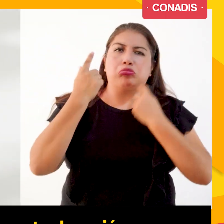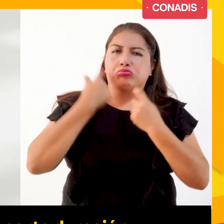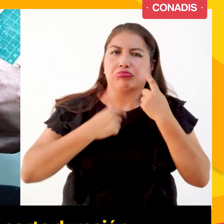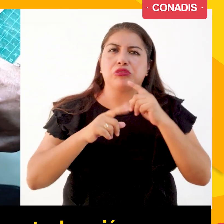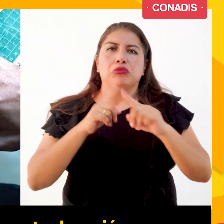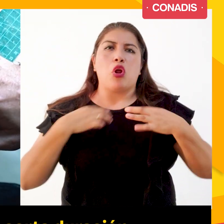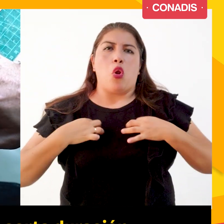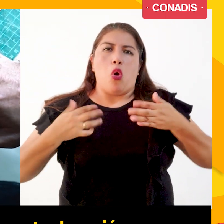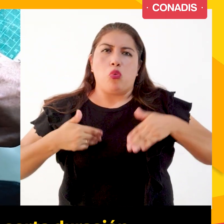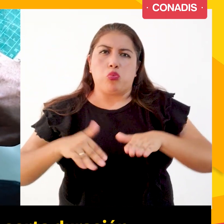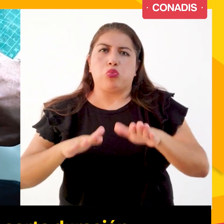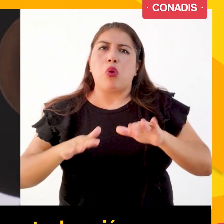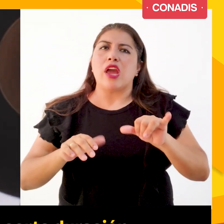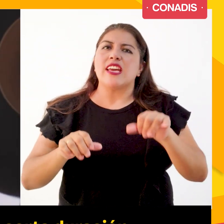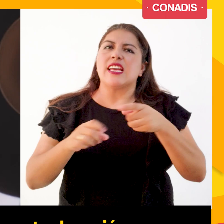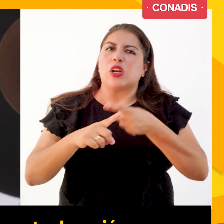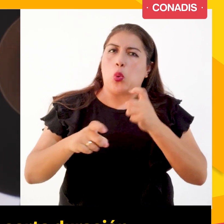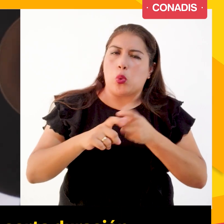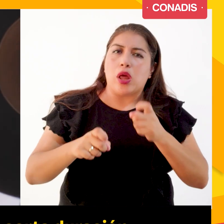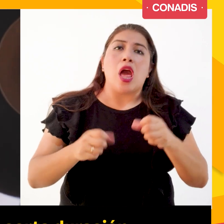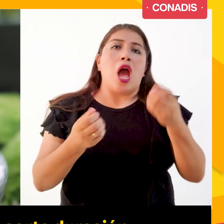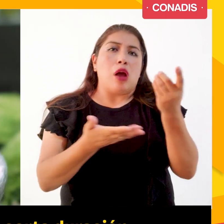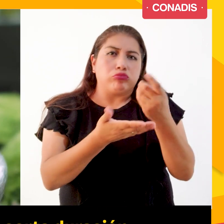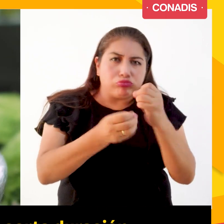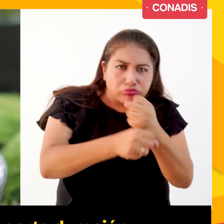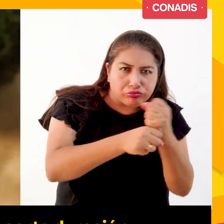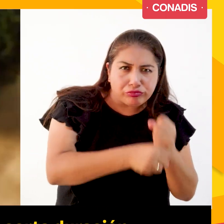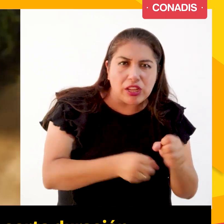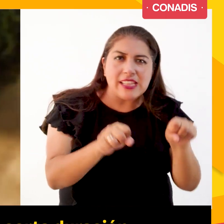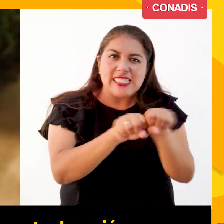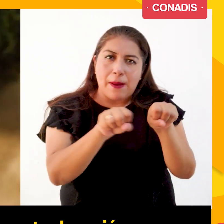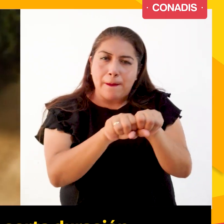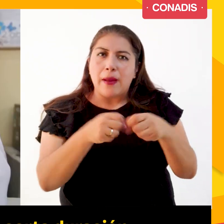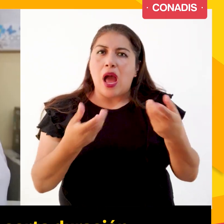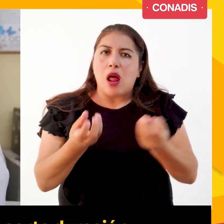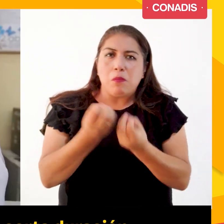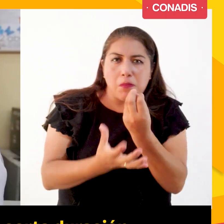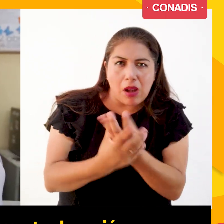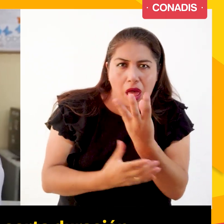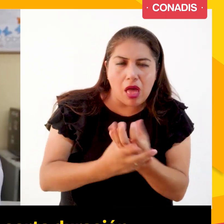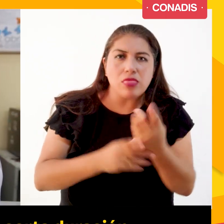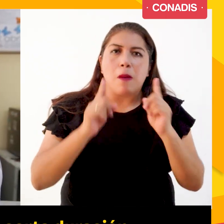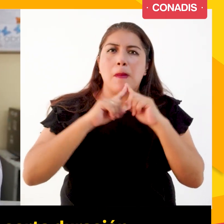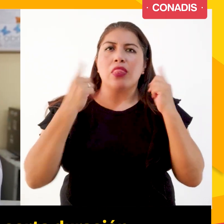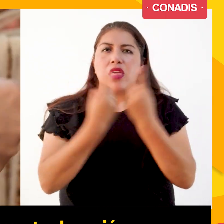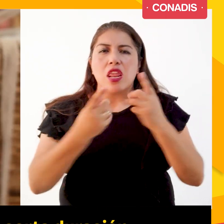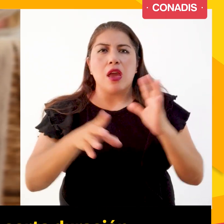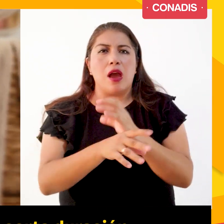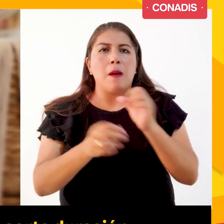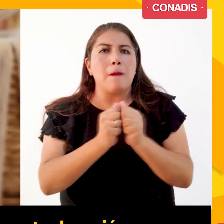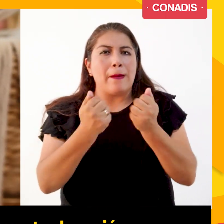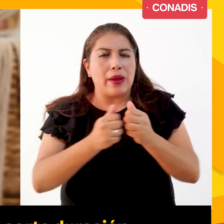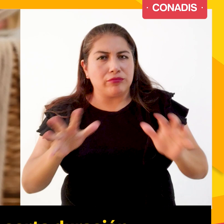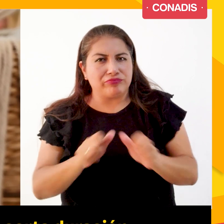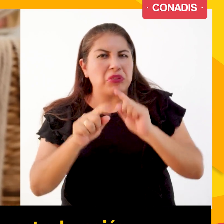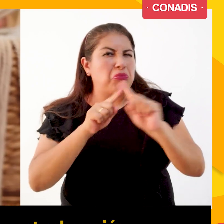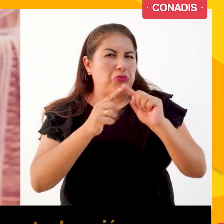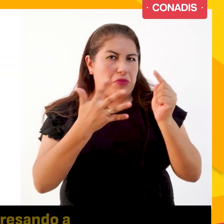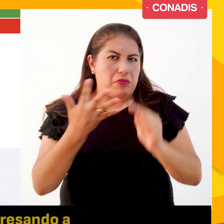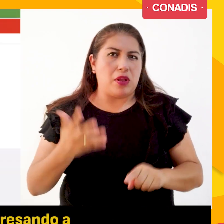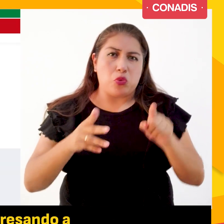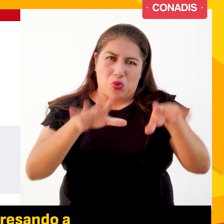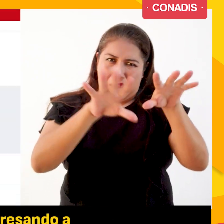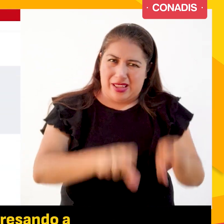confección textil y de cuero, diseño de calzados, hidroponía, panadería, pastelería y muchos más. Asegura